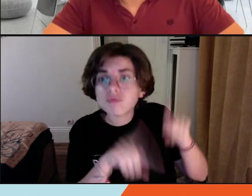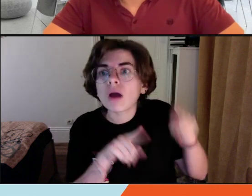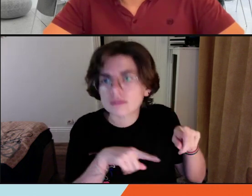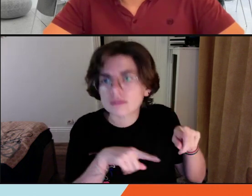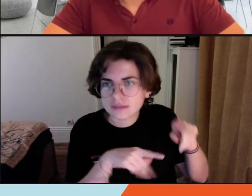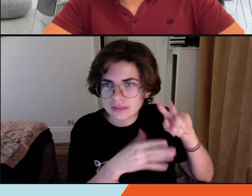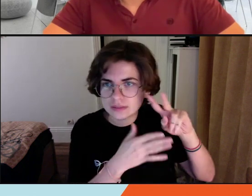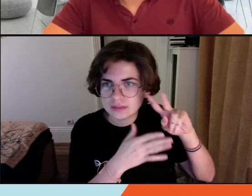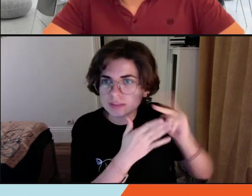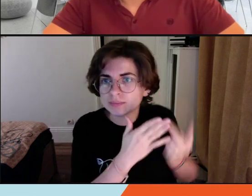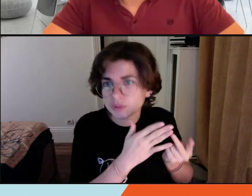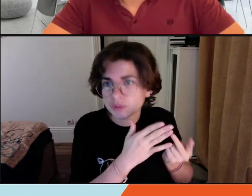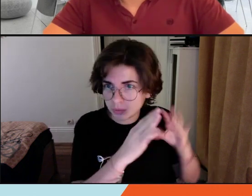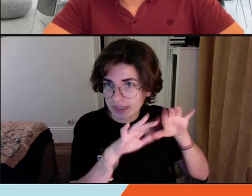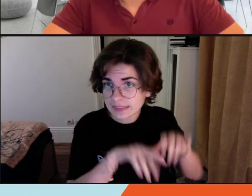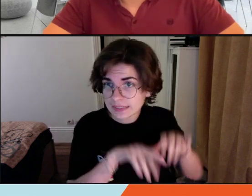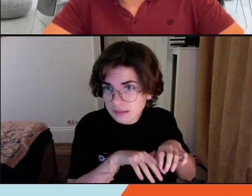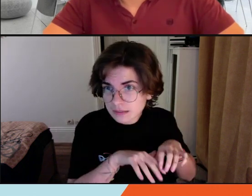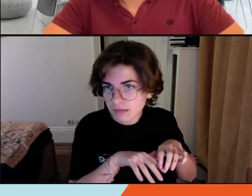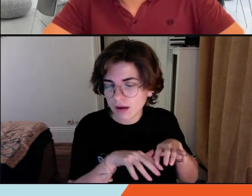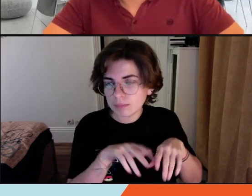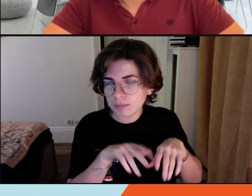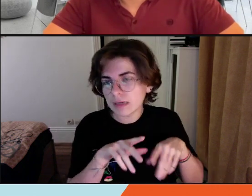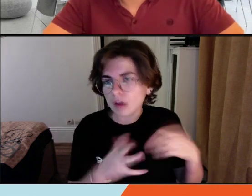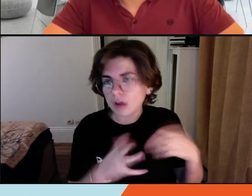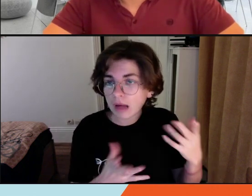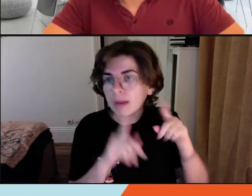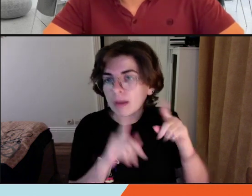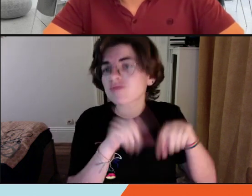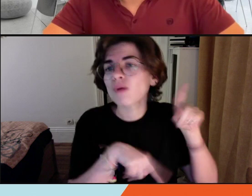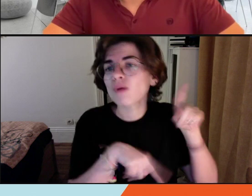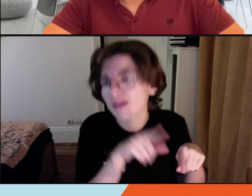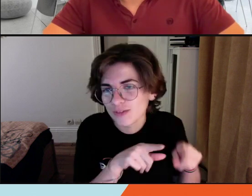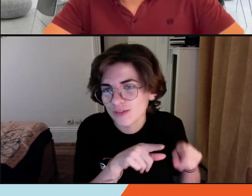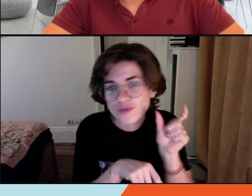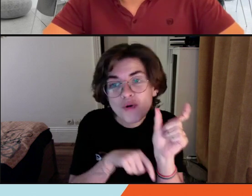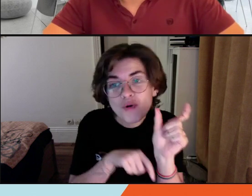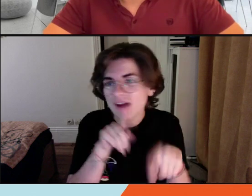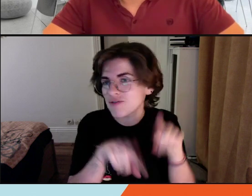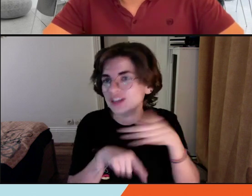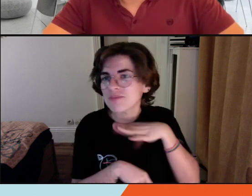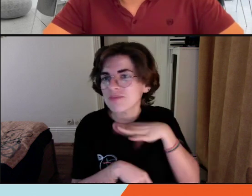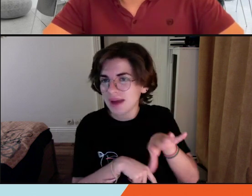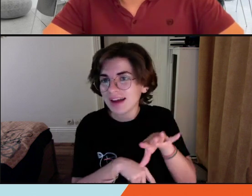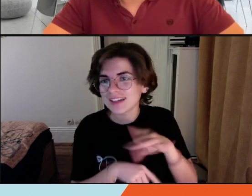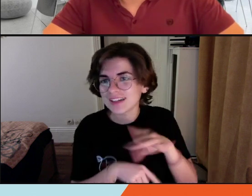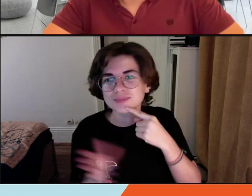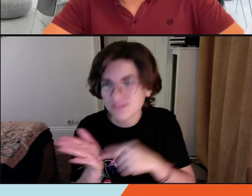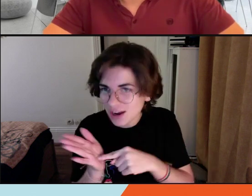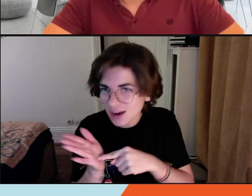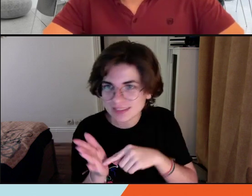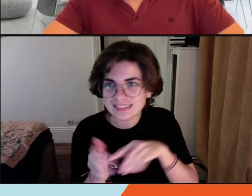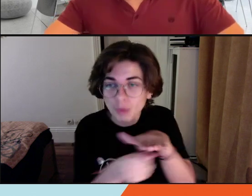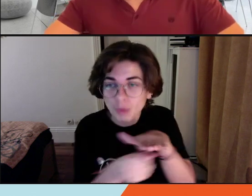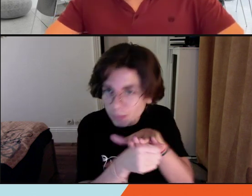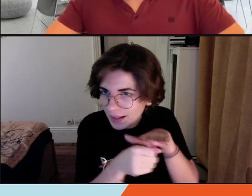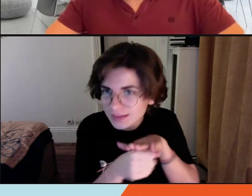des transcriptions écrites. Mais voilà, parfois, le mot parfois j'aime pas. Je préfère quand c'est complet.